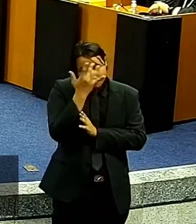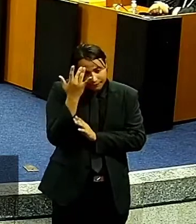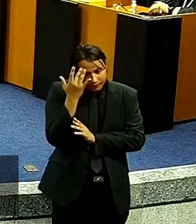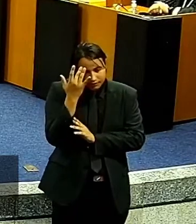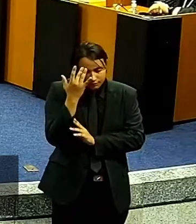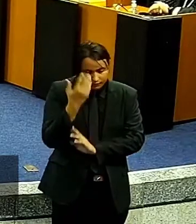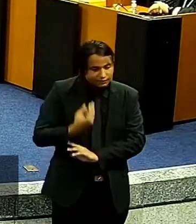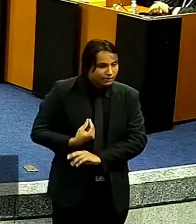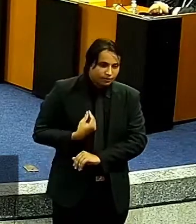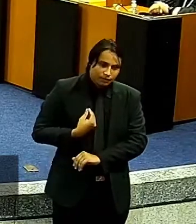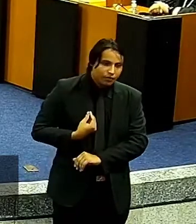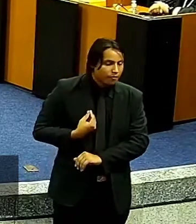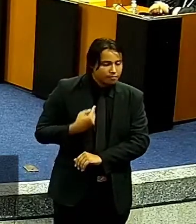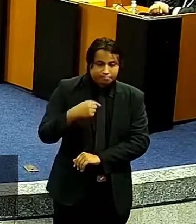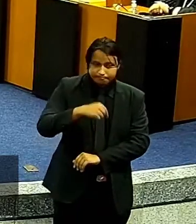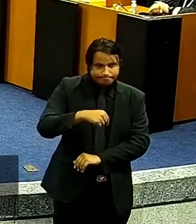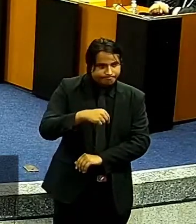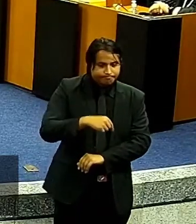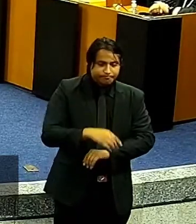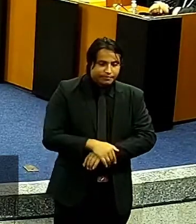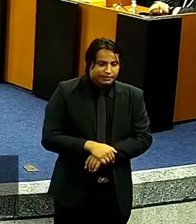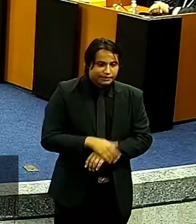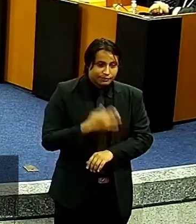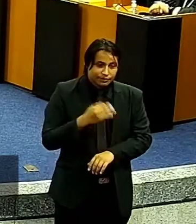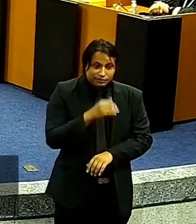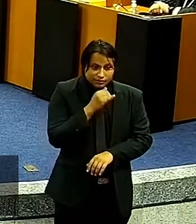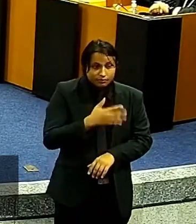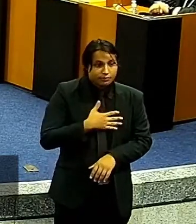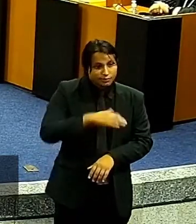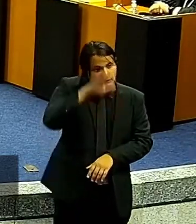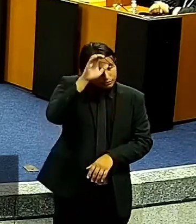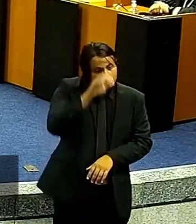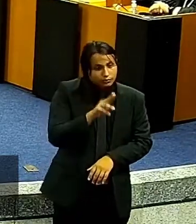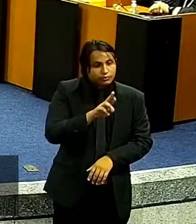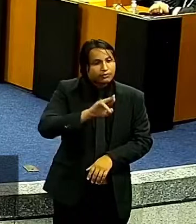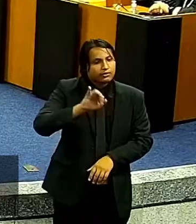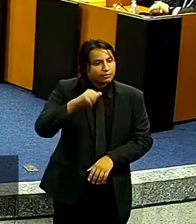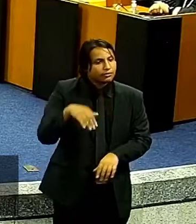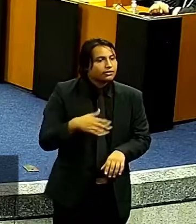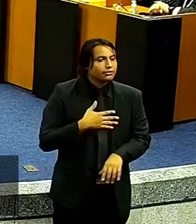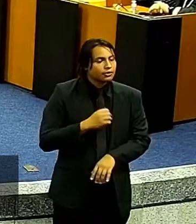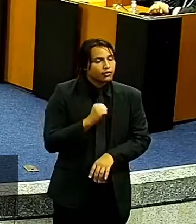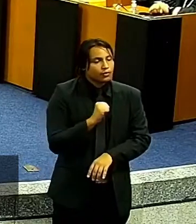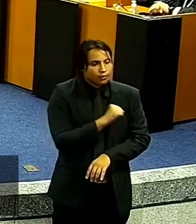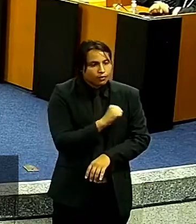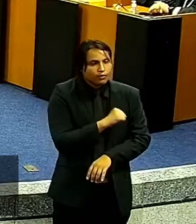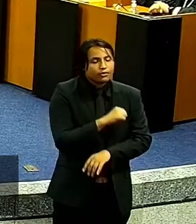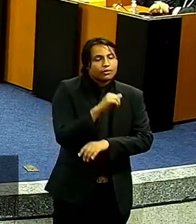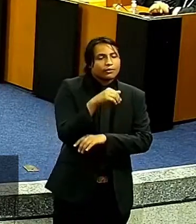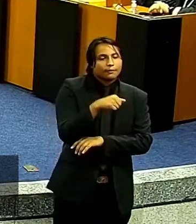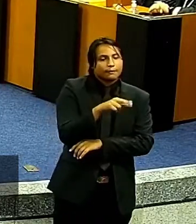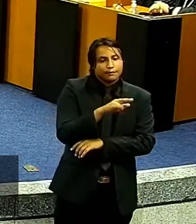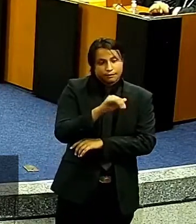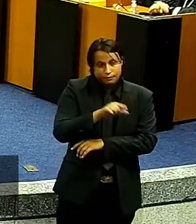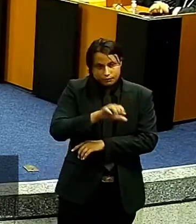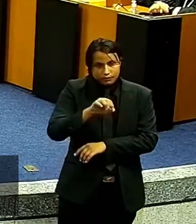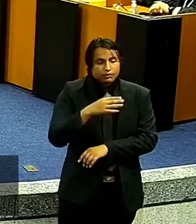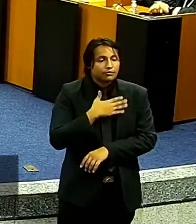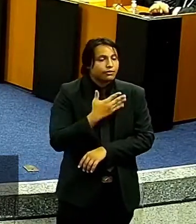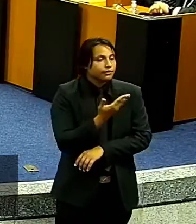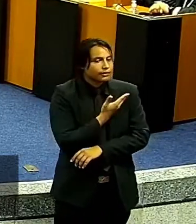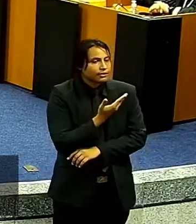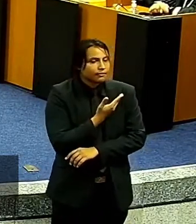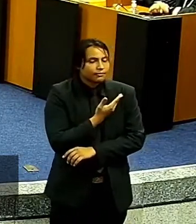que não se encontram mais entre nós como meu tio rima meu sogro mariso e meu colega